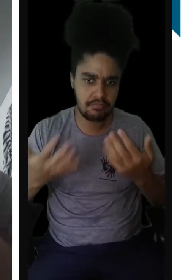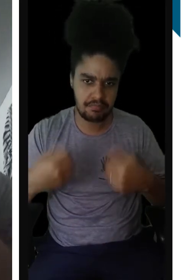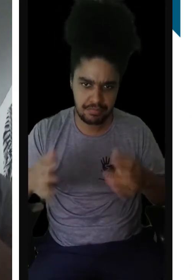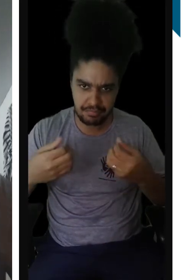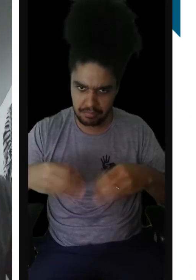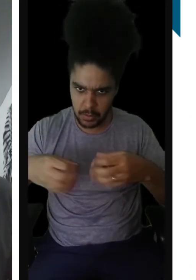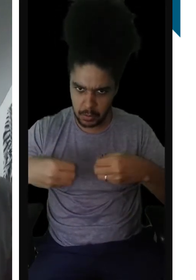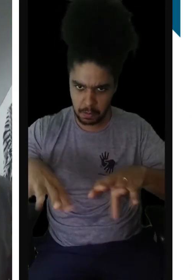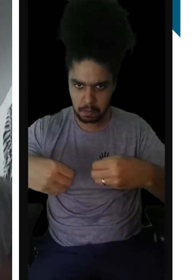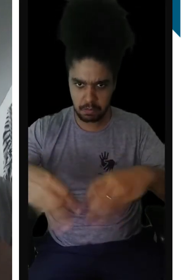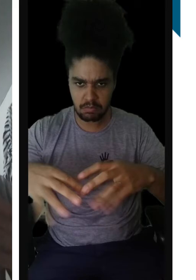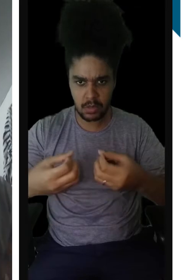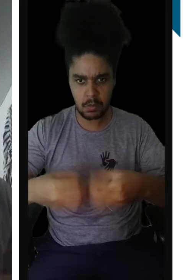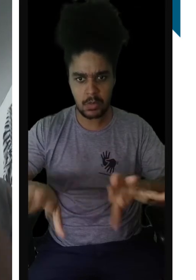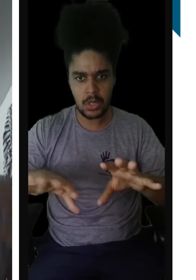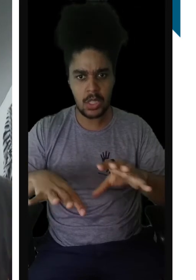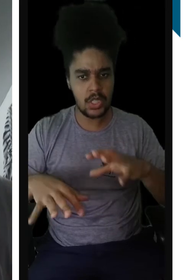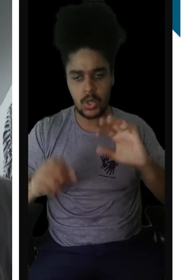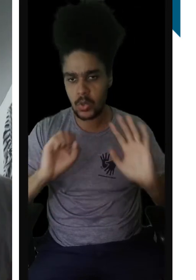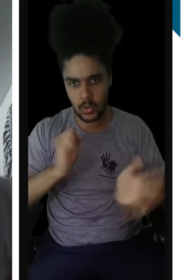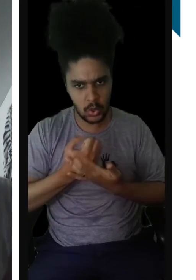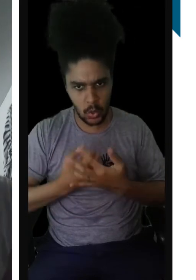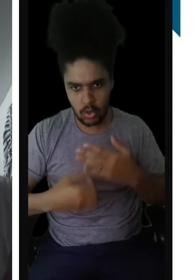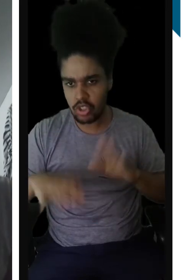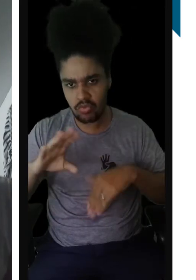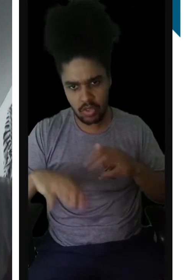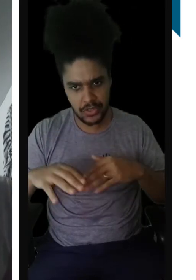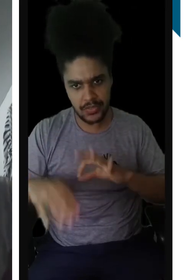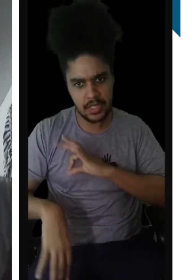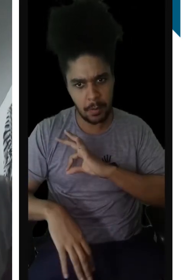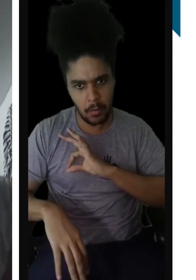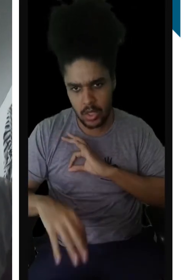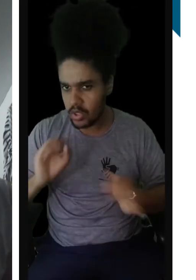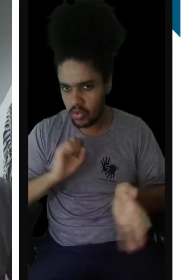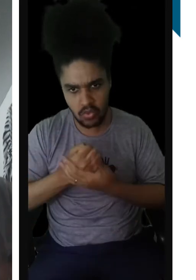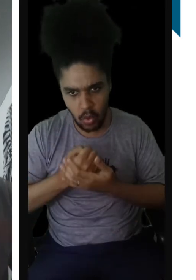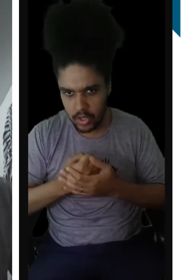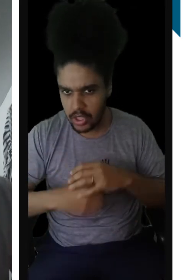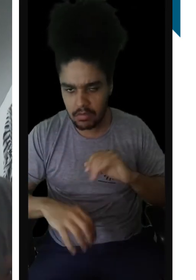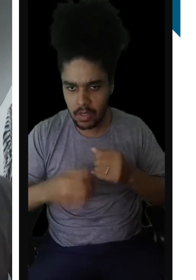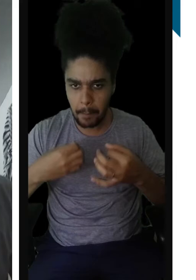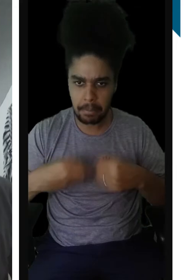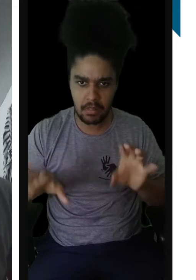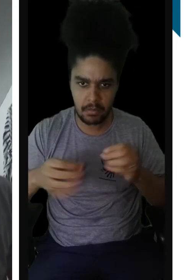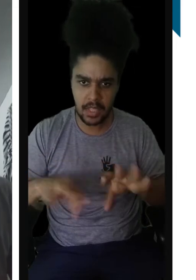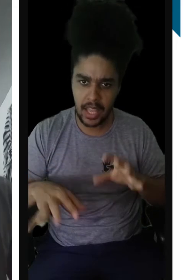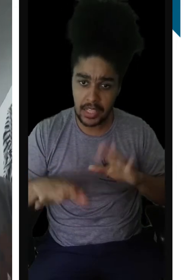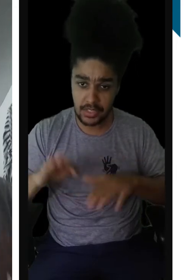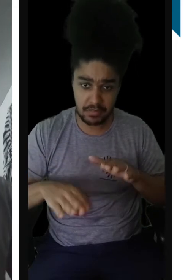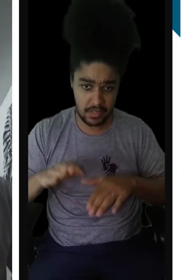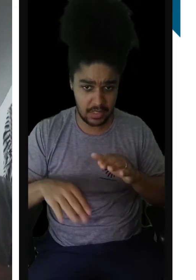fazem de forma ilegal e muitas vezes escondido das autoridades, né? De vez